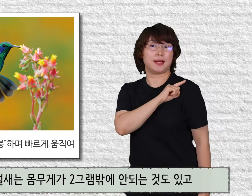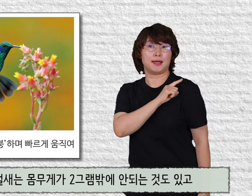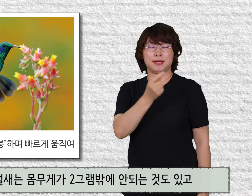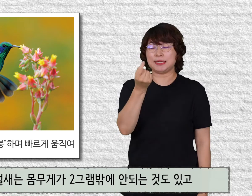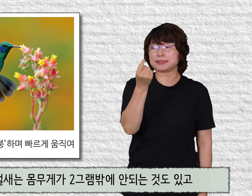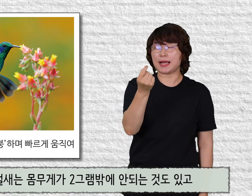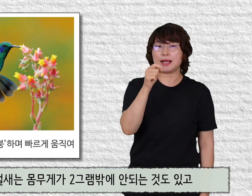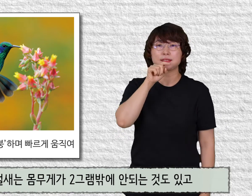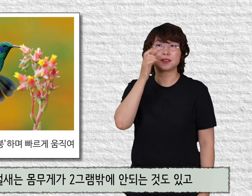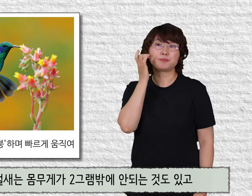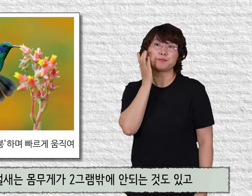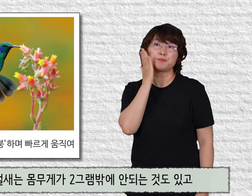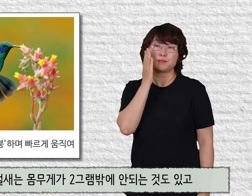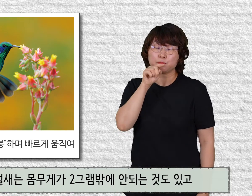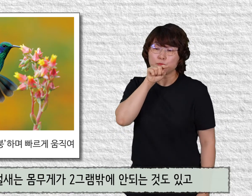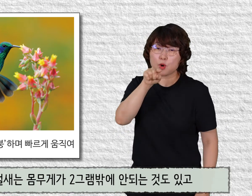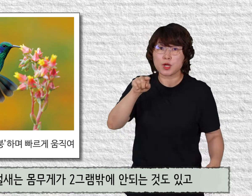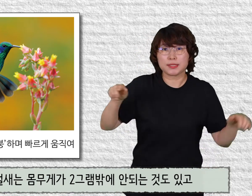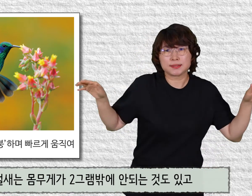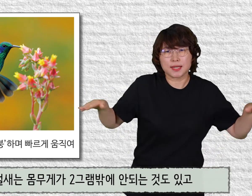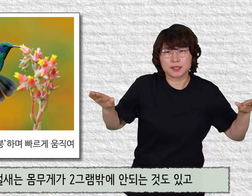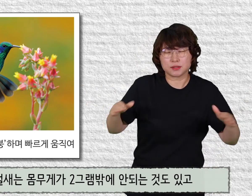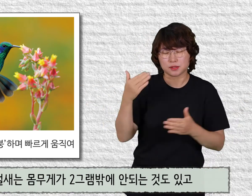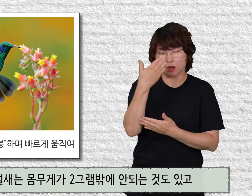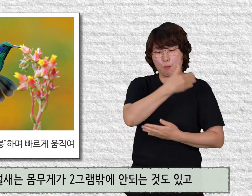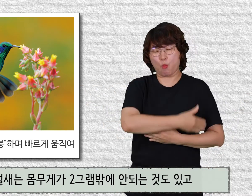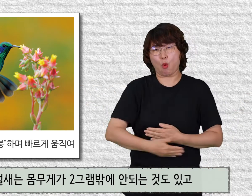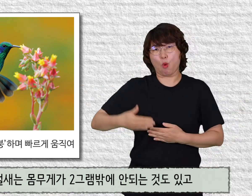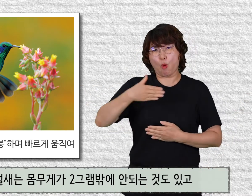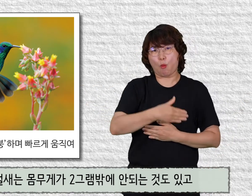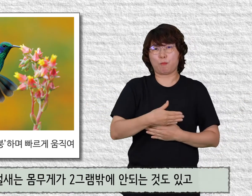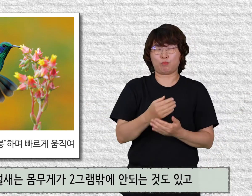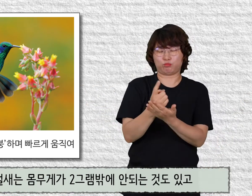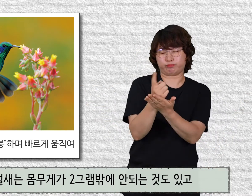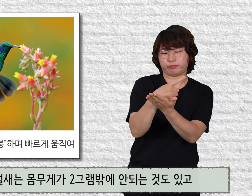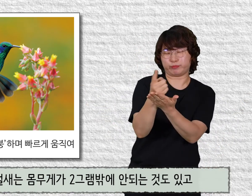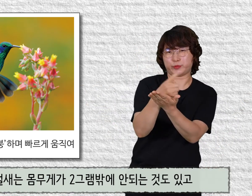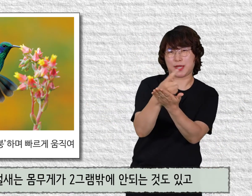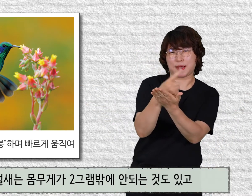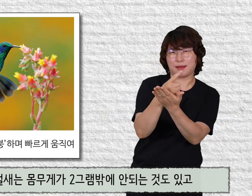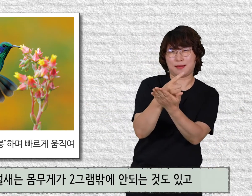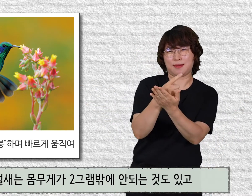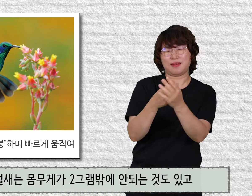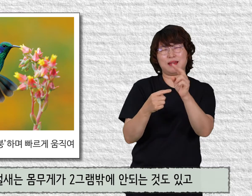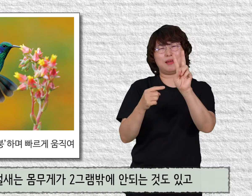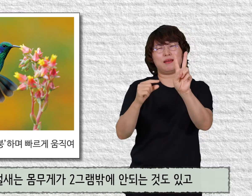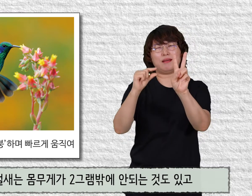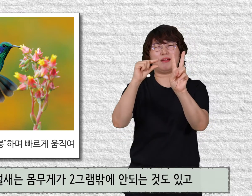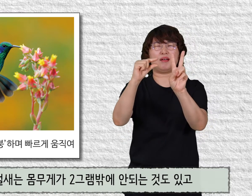가장 작은 벌새는 몸무게가 2g밖에 안 되는 것도 있고